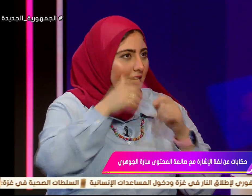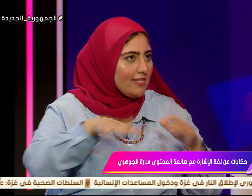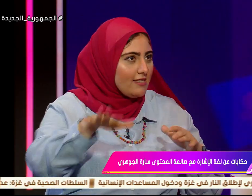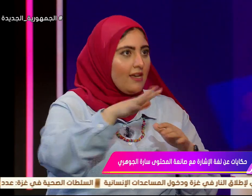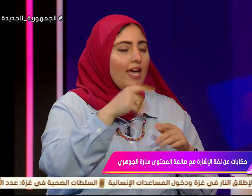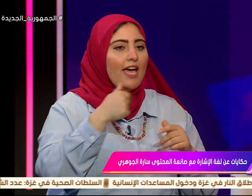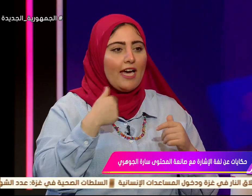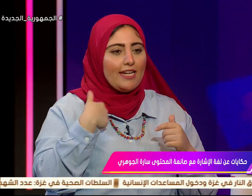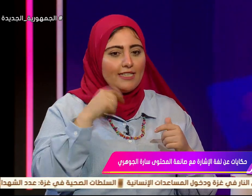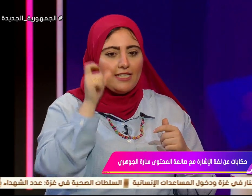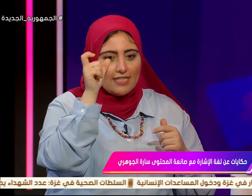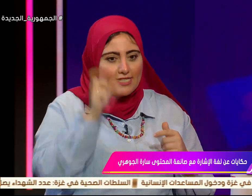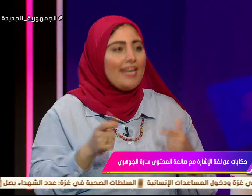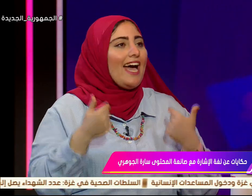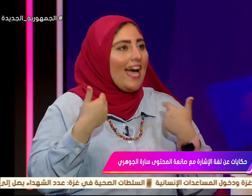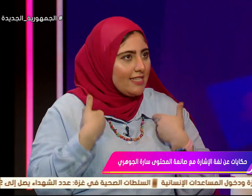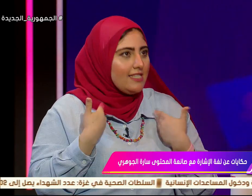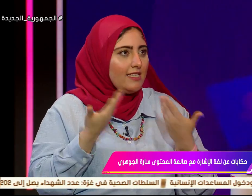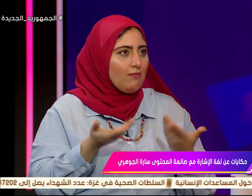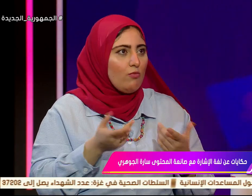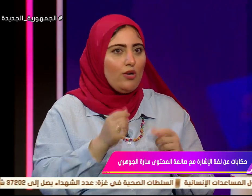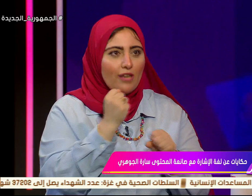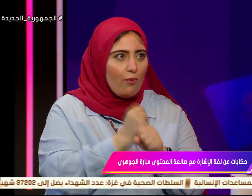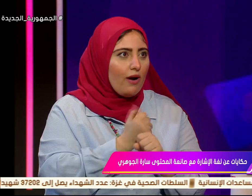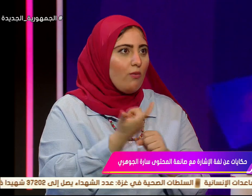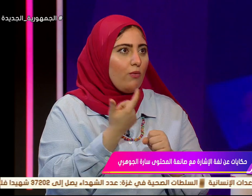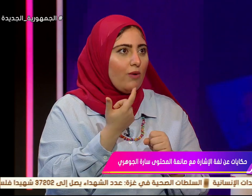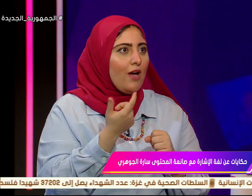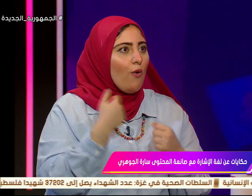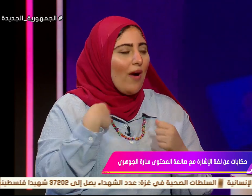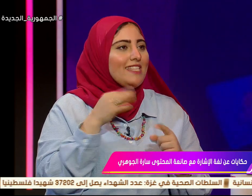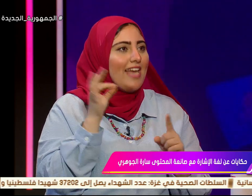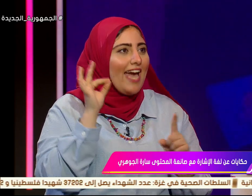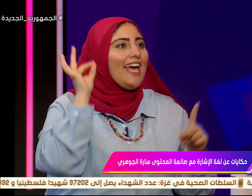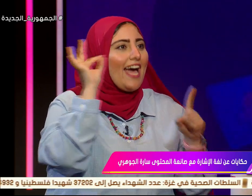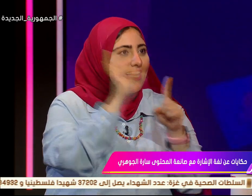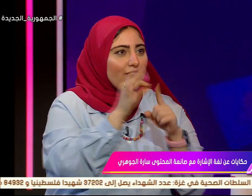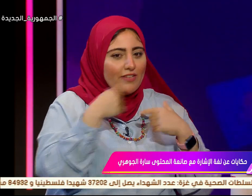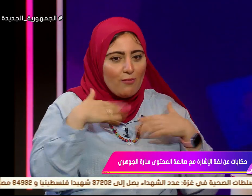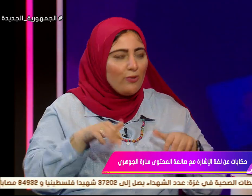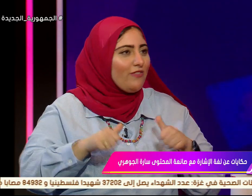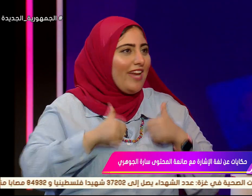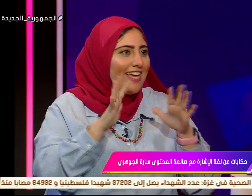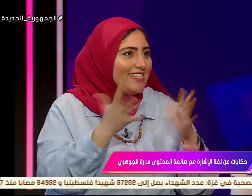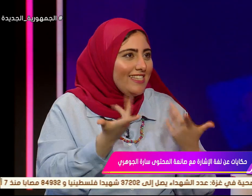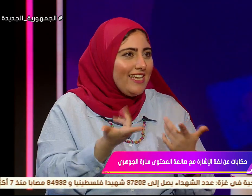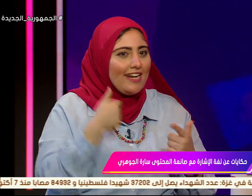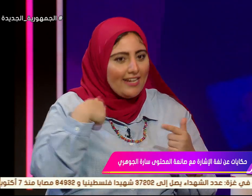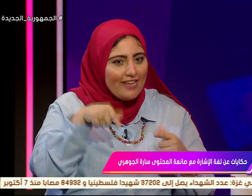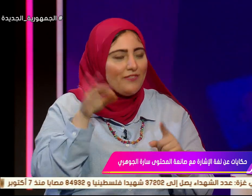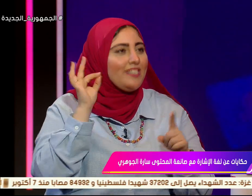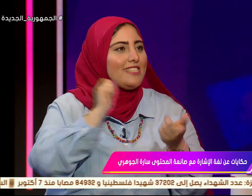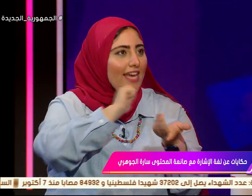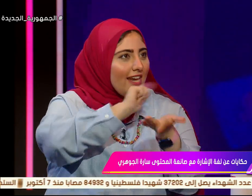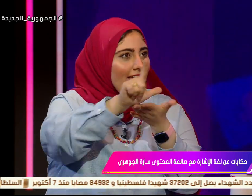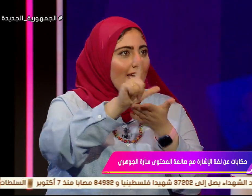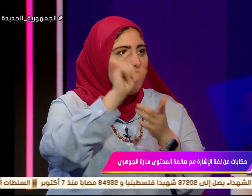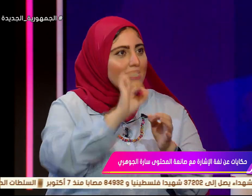الناس، خلتني إنسانة عندي محتوى وعندي حاجة هدف، أنا موجودة في الحياة دي ليه؟ أنا ليا في رسالة لازم